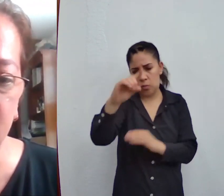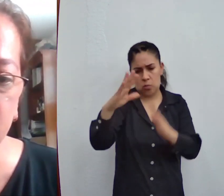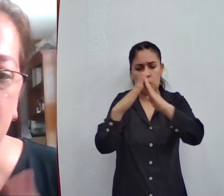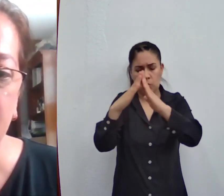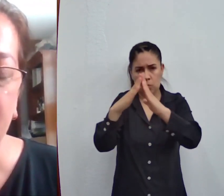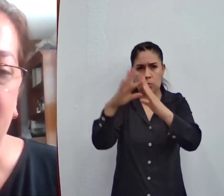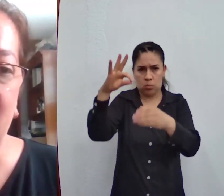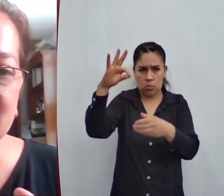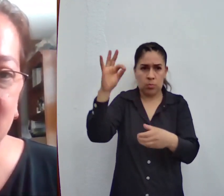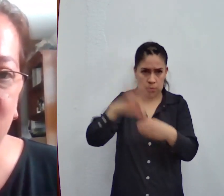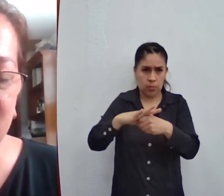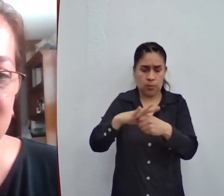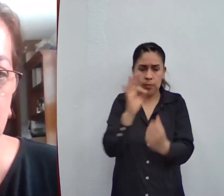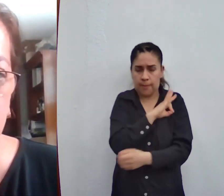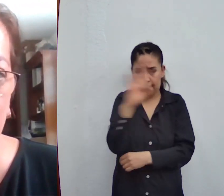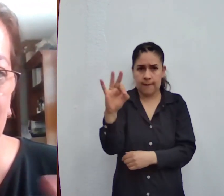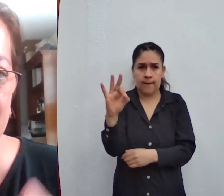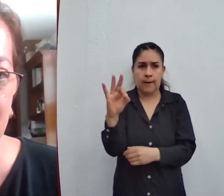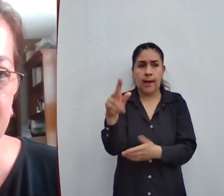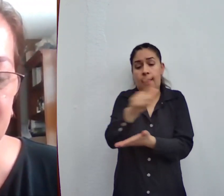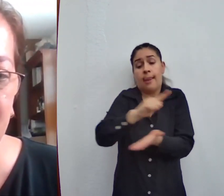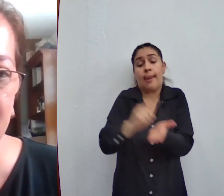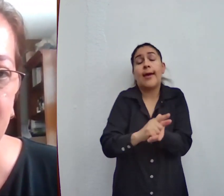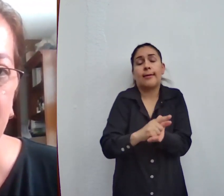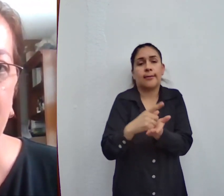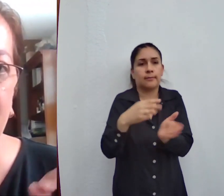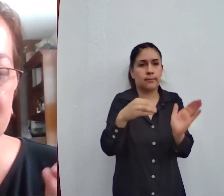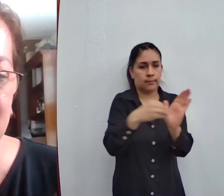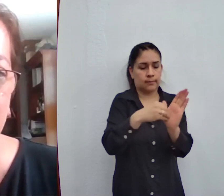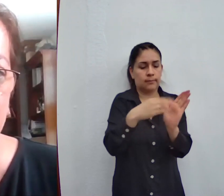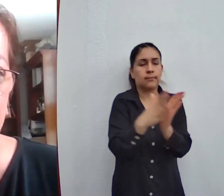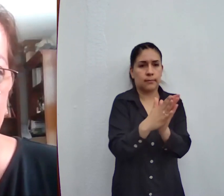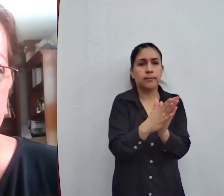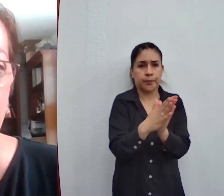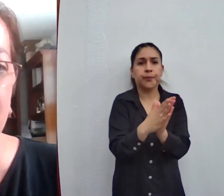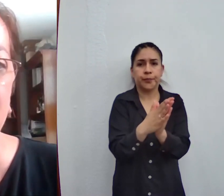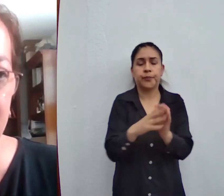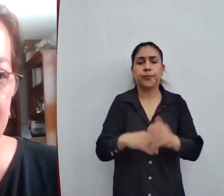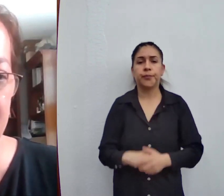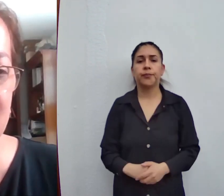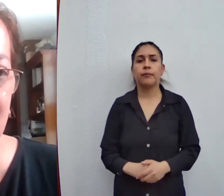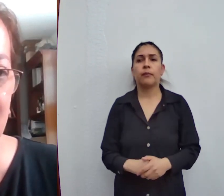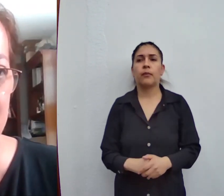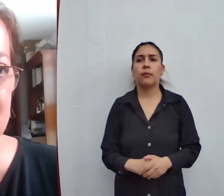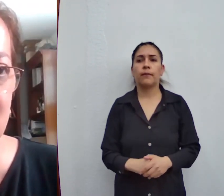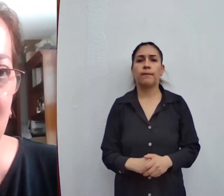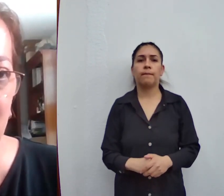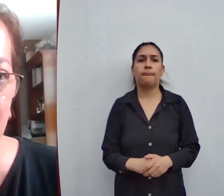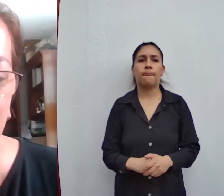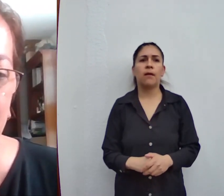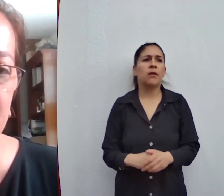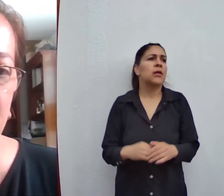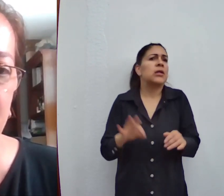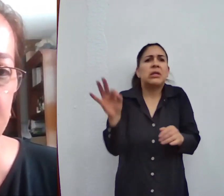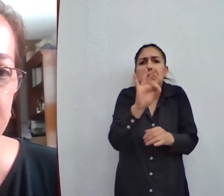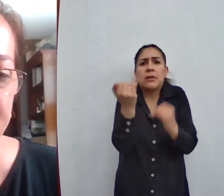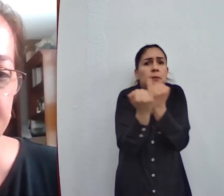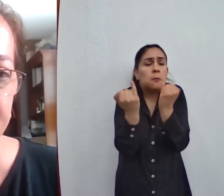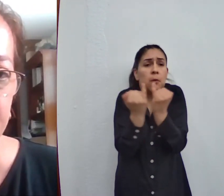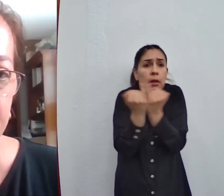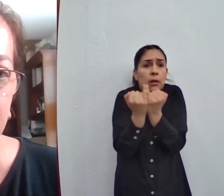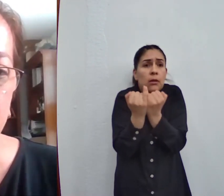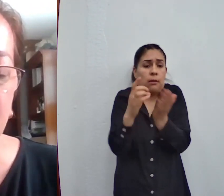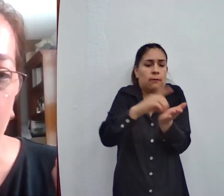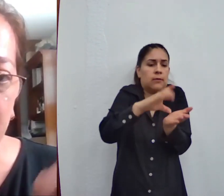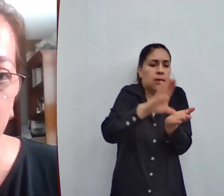tienen 18 años, la certificación sobre la discapacidad en ciertos casos debería ser a domicilio igualmente.